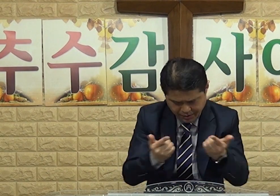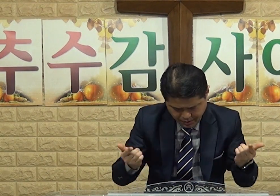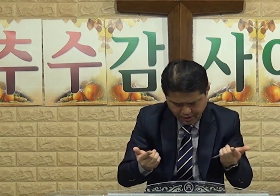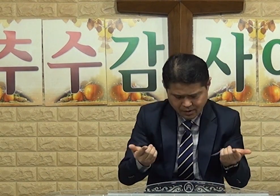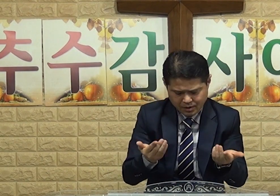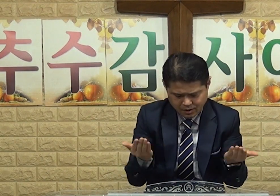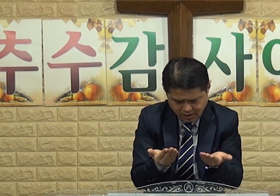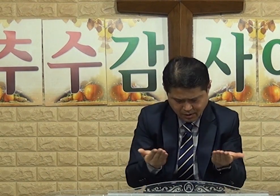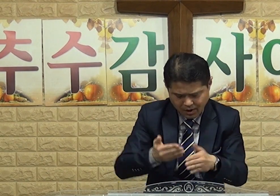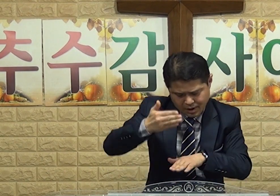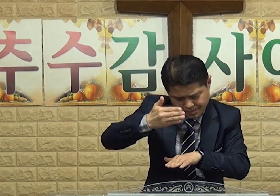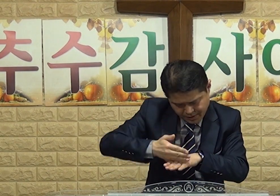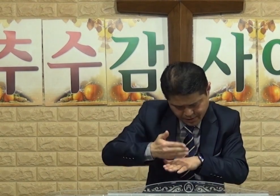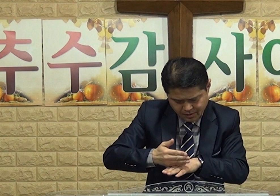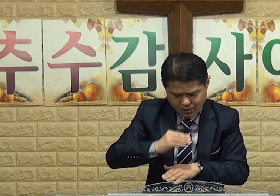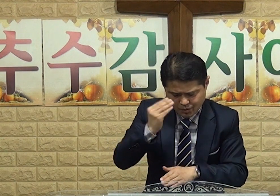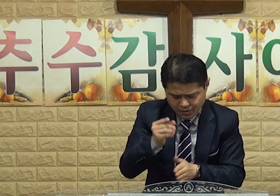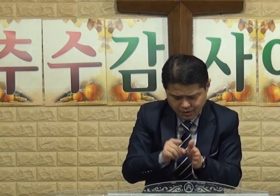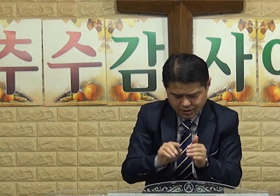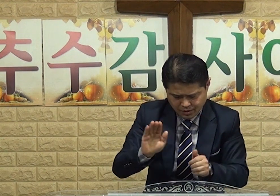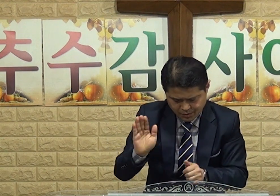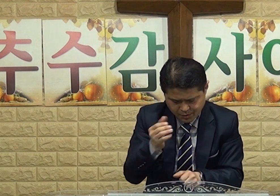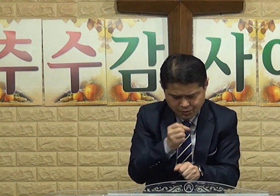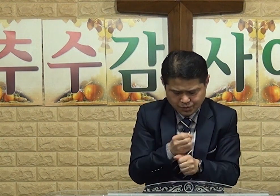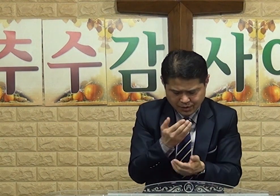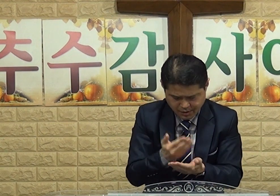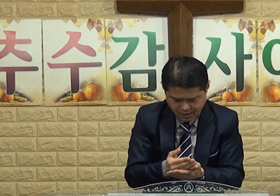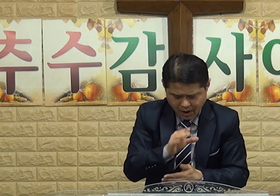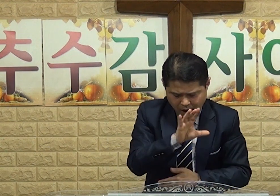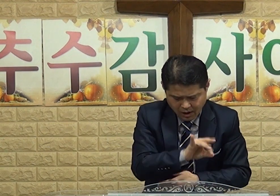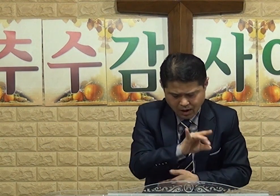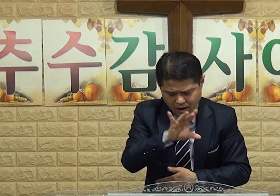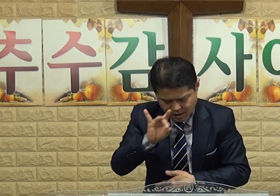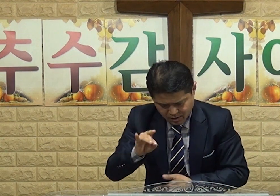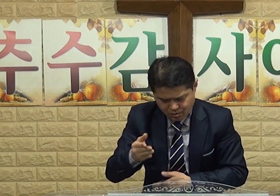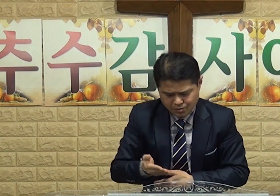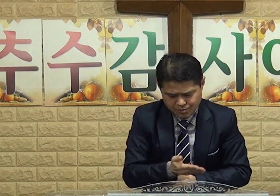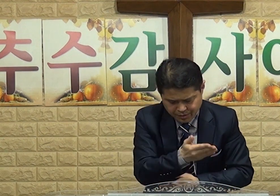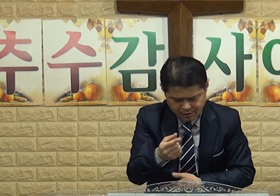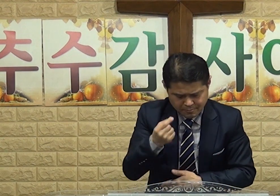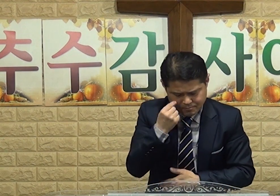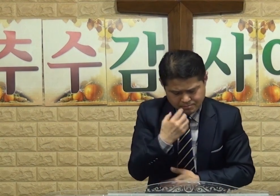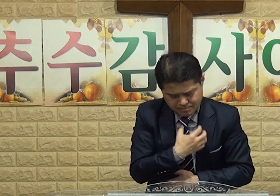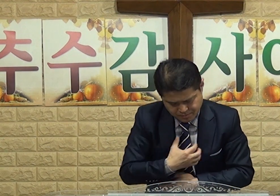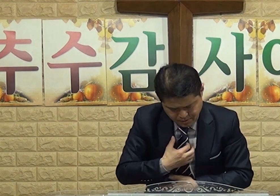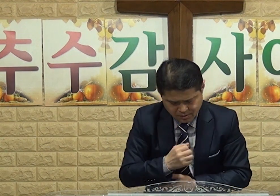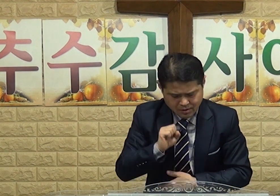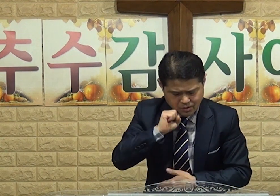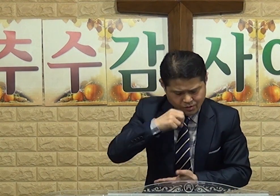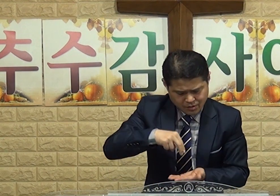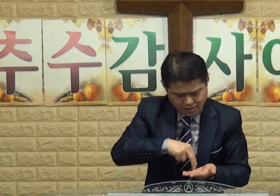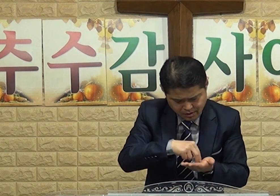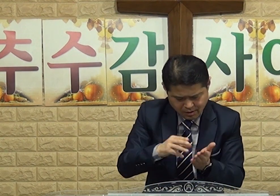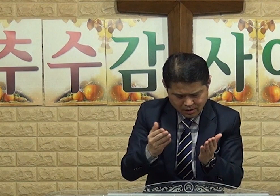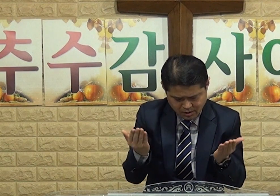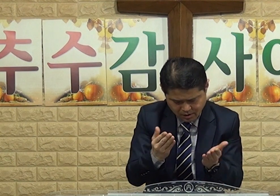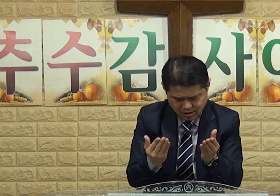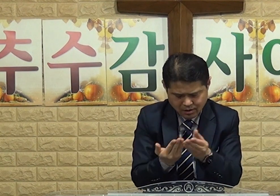놓치지 않고 항상 어떤 일이라든 감사하는 생활을 할 수 있게 하여 주옵소서. 가끔씩 어렵거나 힘든